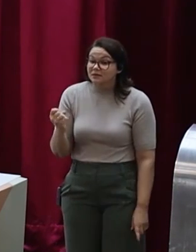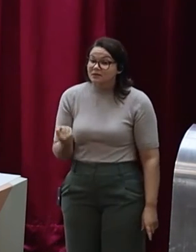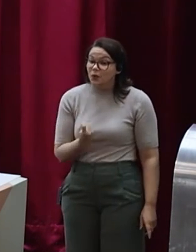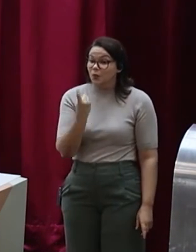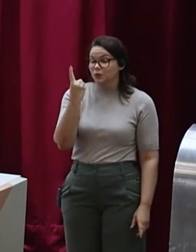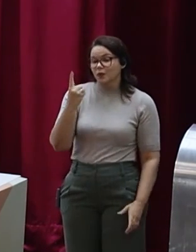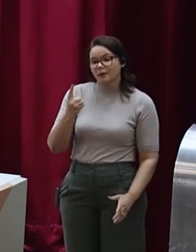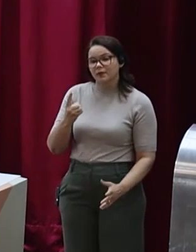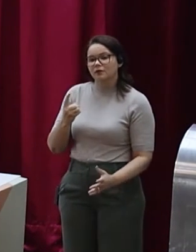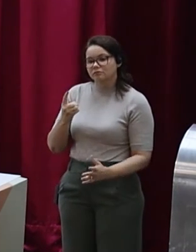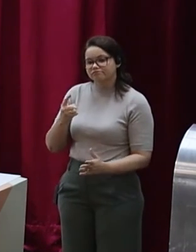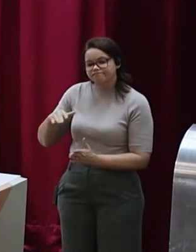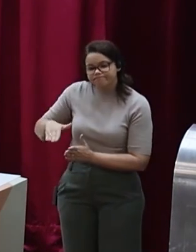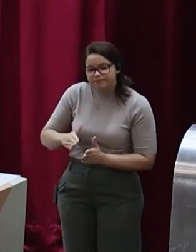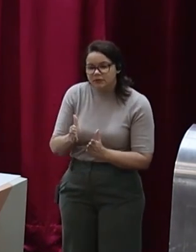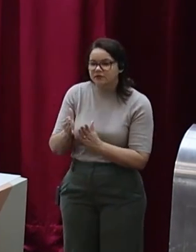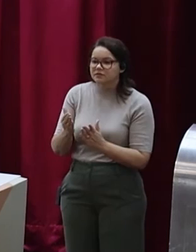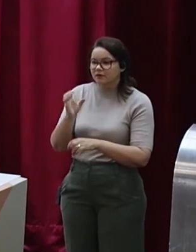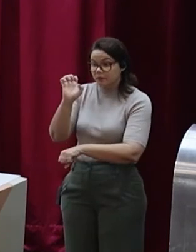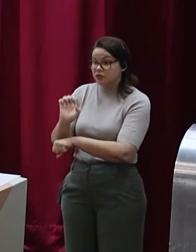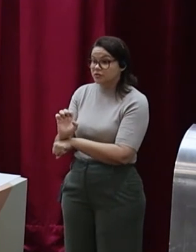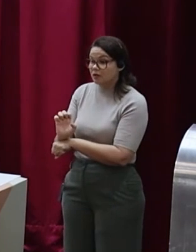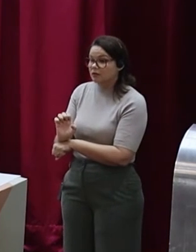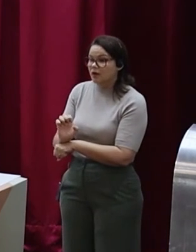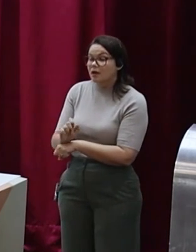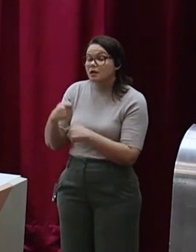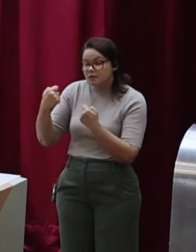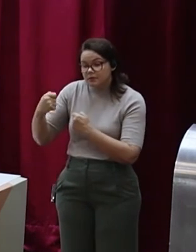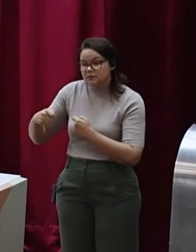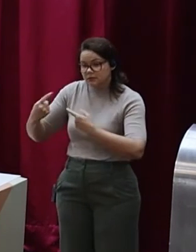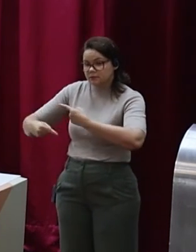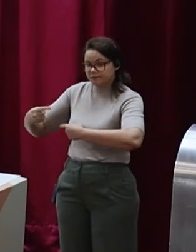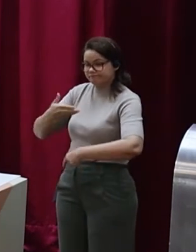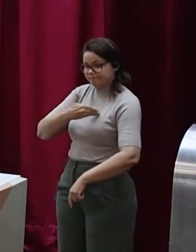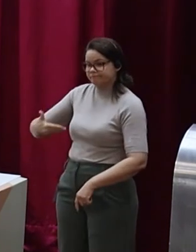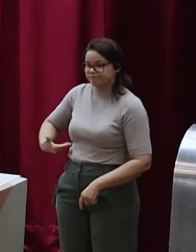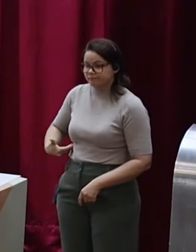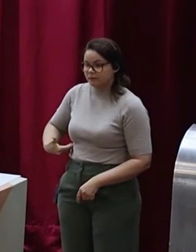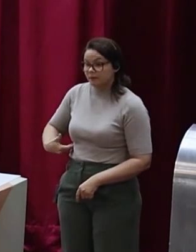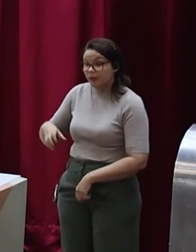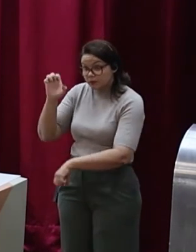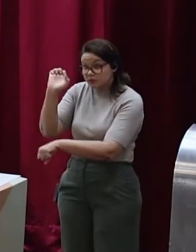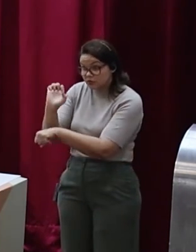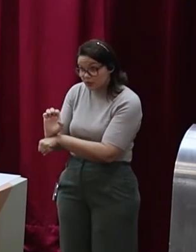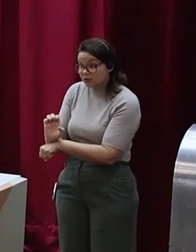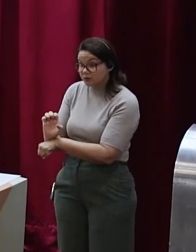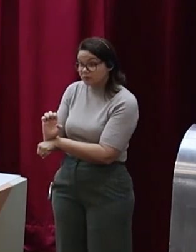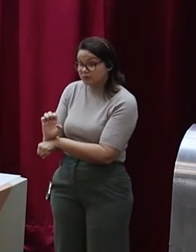do Estado, para que você possa, eventualmente, implementar políticas públicas. Então, o Estado, ele